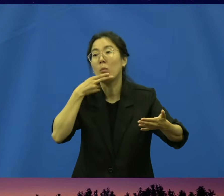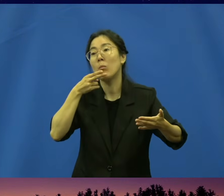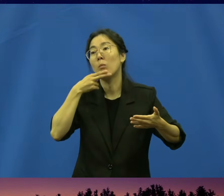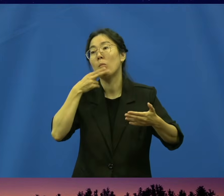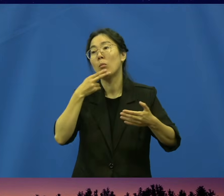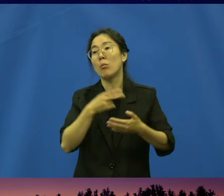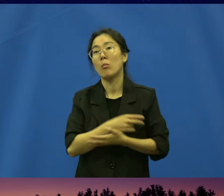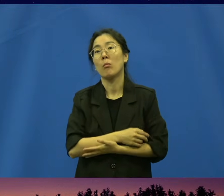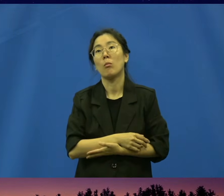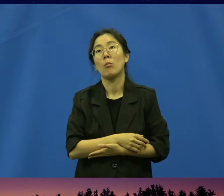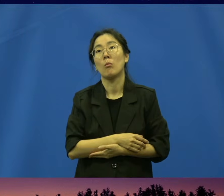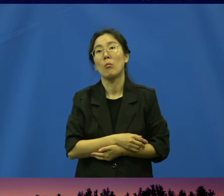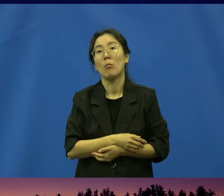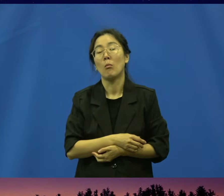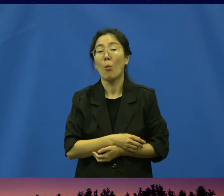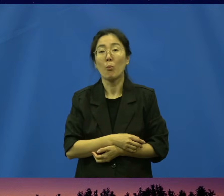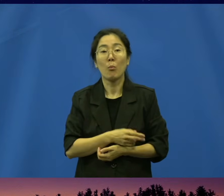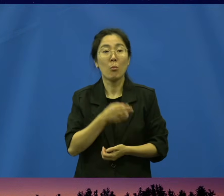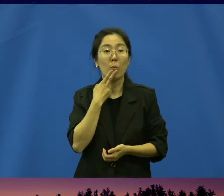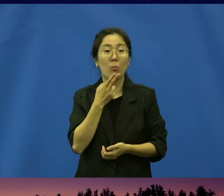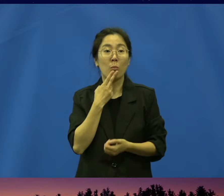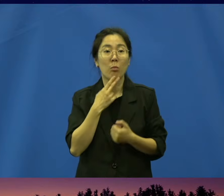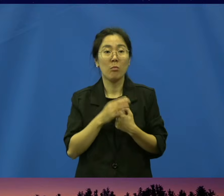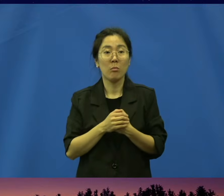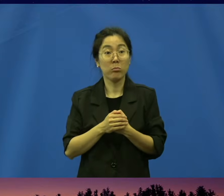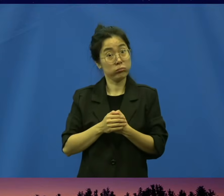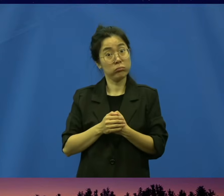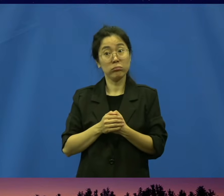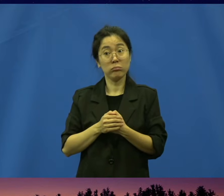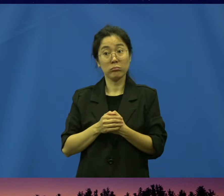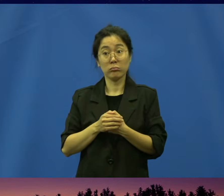증거가 있어야 되잖아요, 그죠? 근거가 있어야 되잖아요.